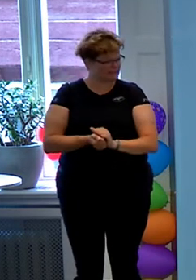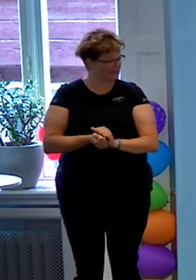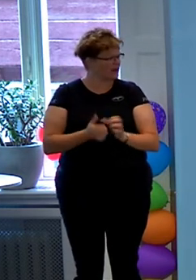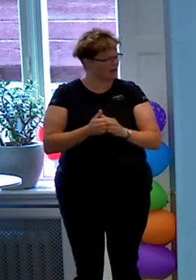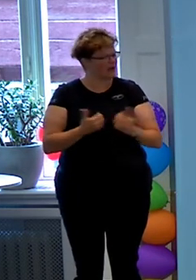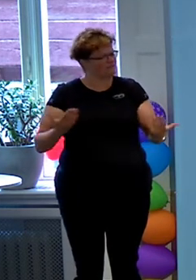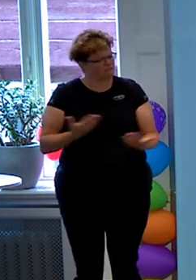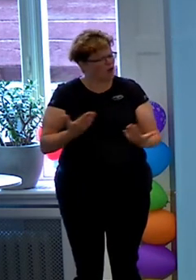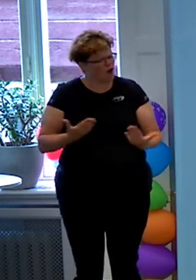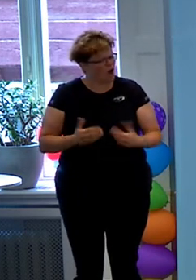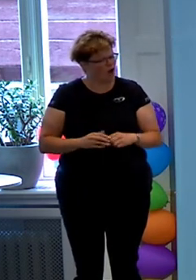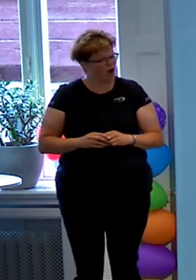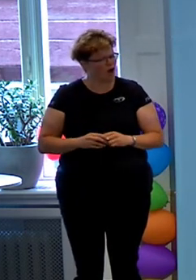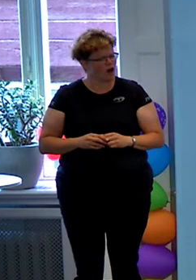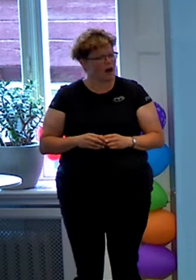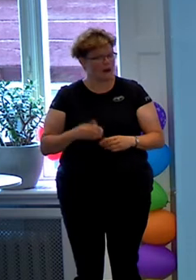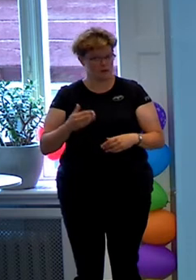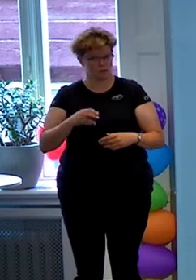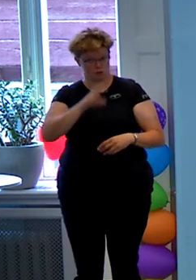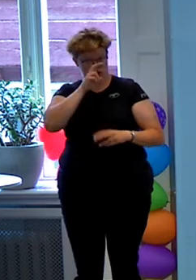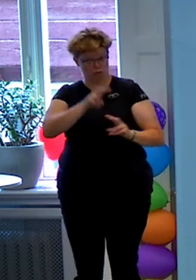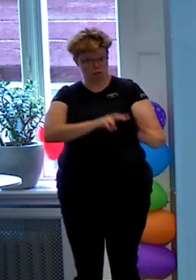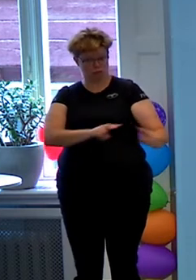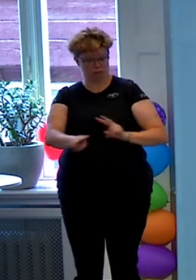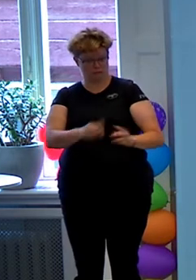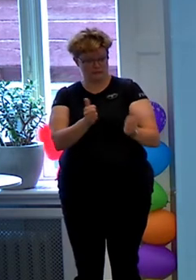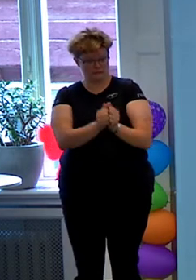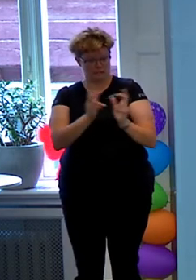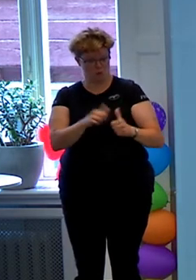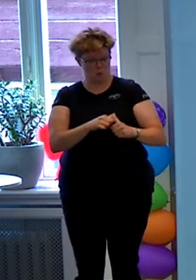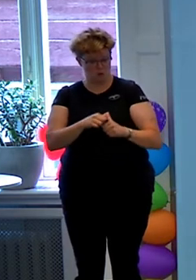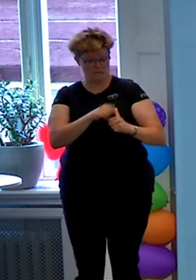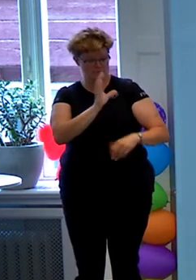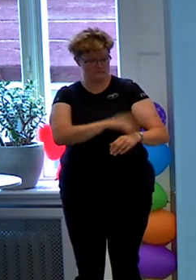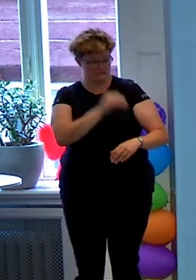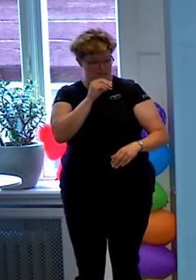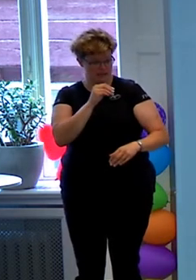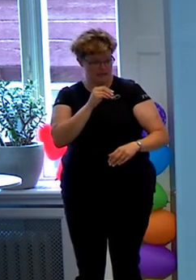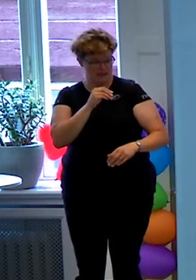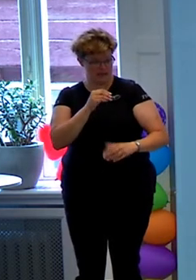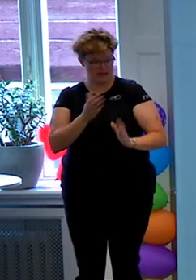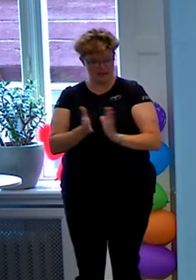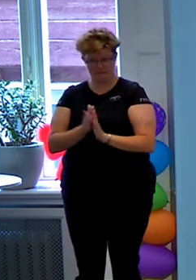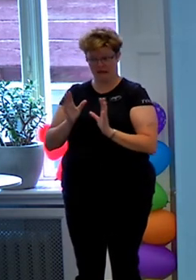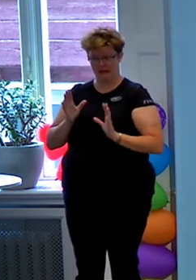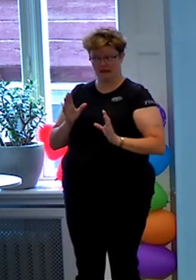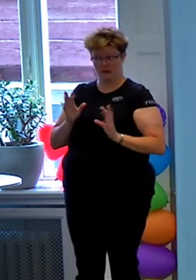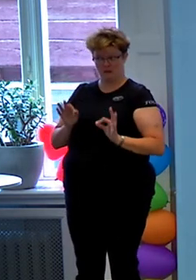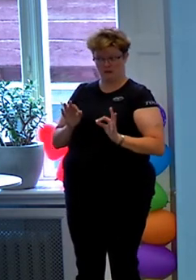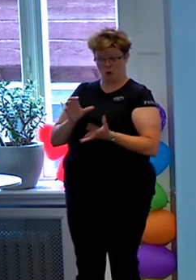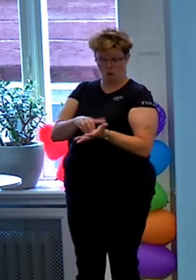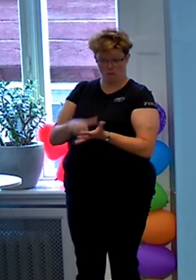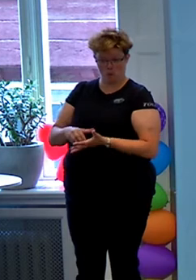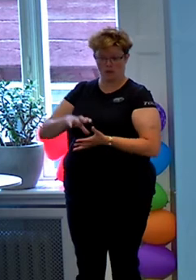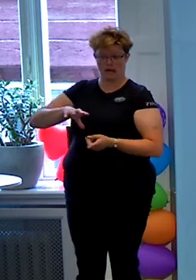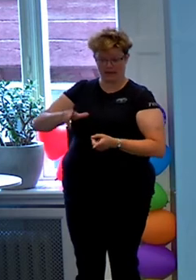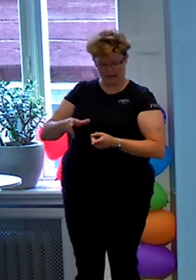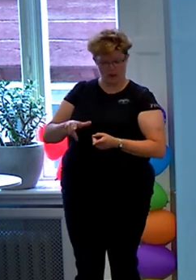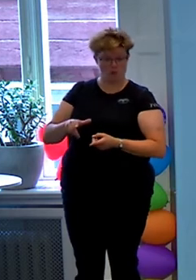säger, vad är det påminnande om hur det är organiserat i Sverige med just det här kommun,